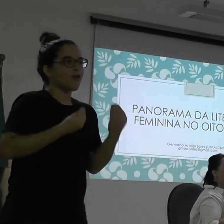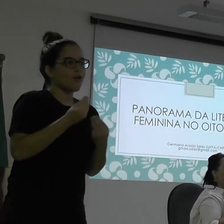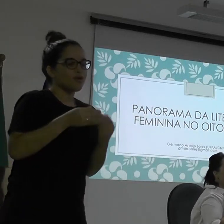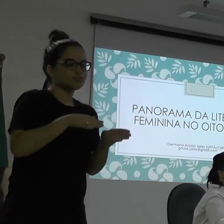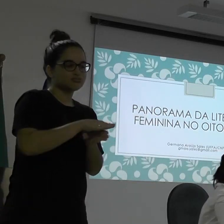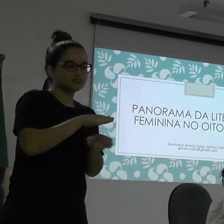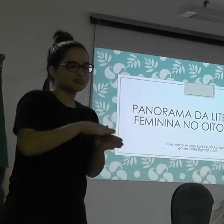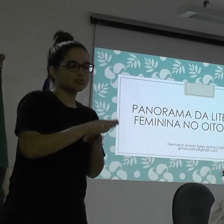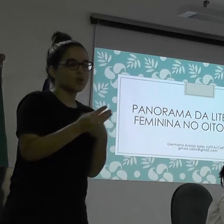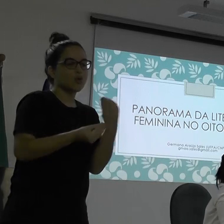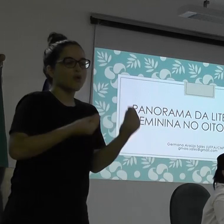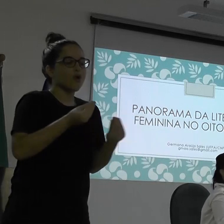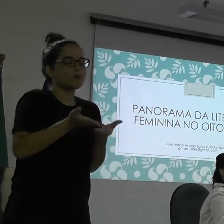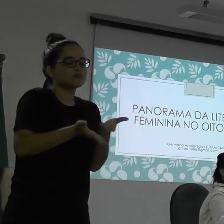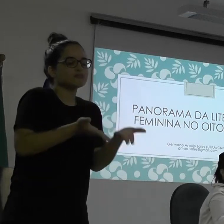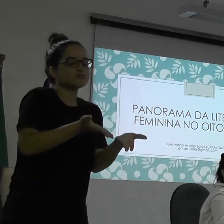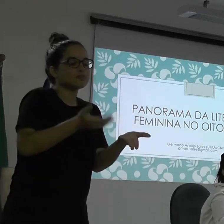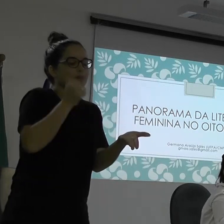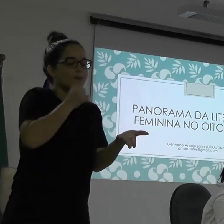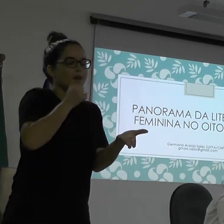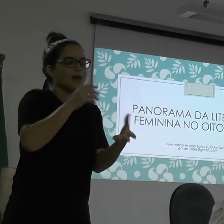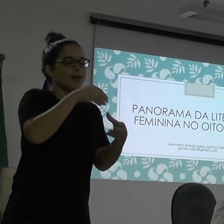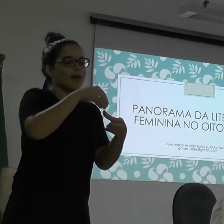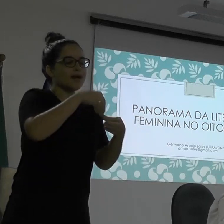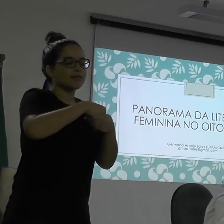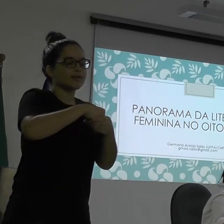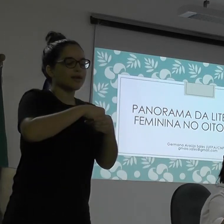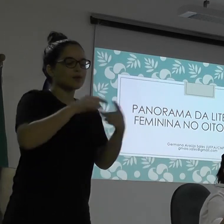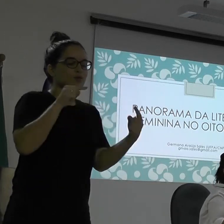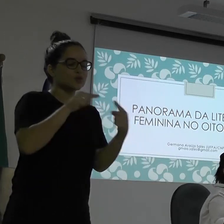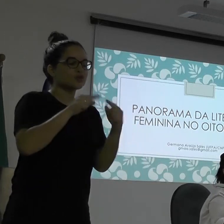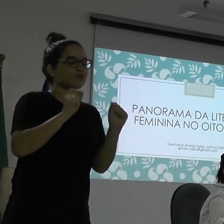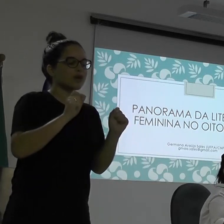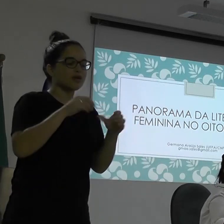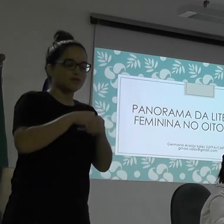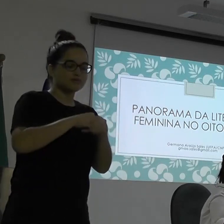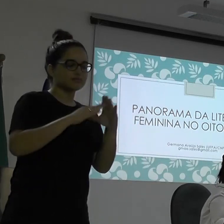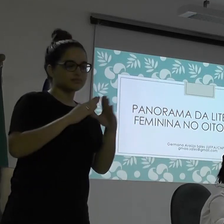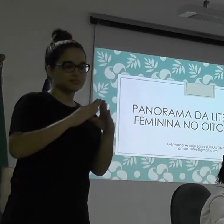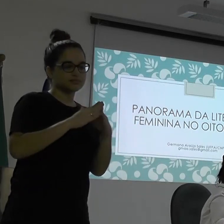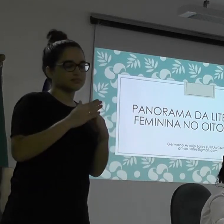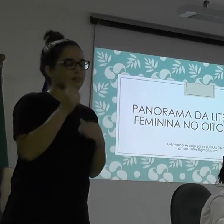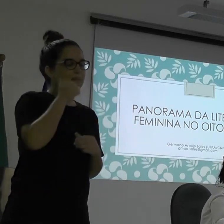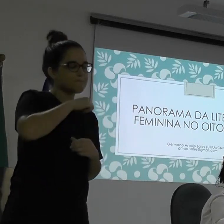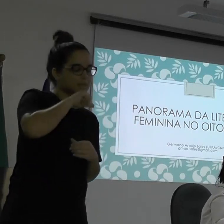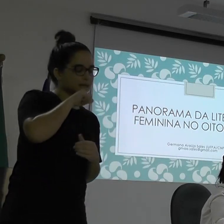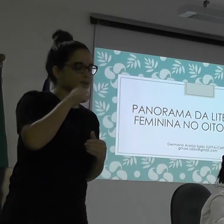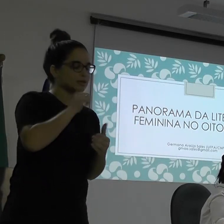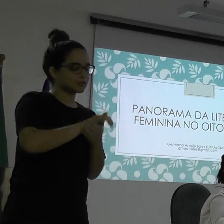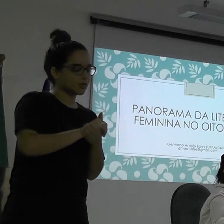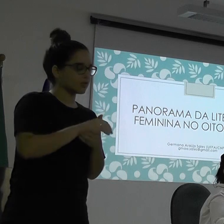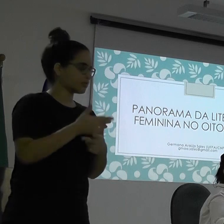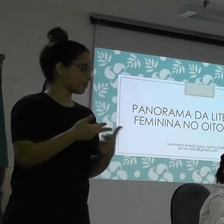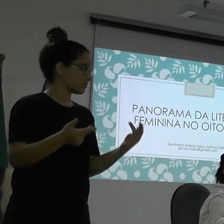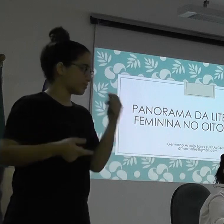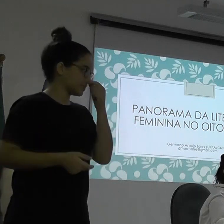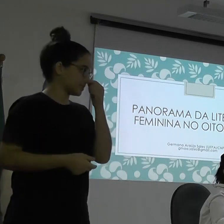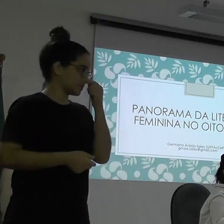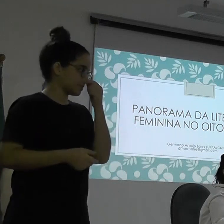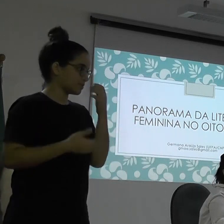ser do lar. Mas passo a palavra para vocês. Alguma pergunta?